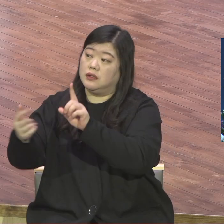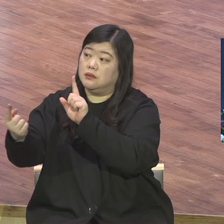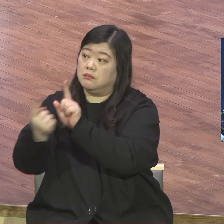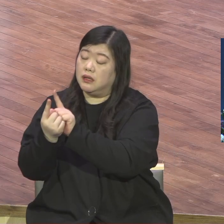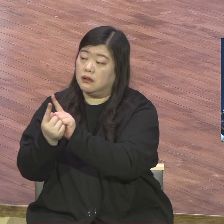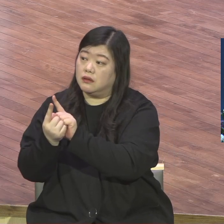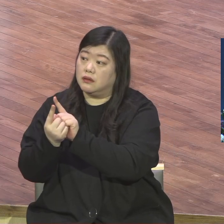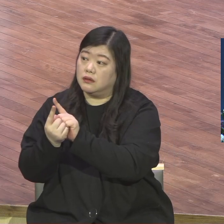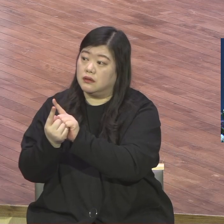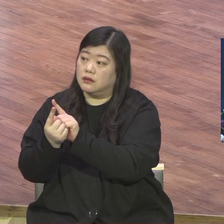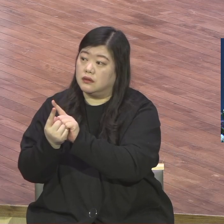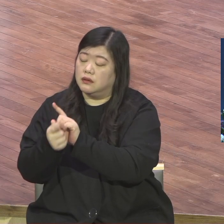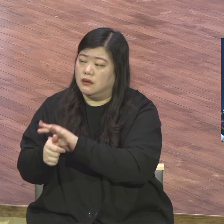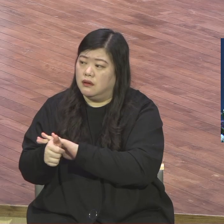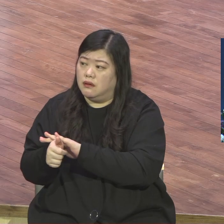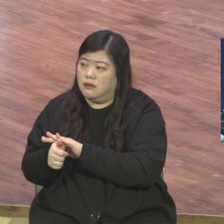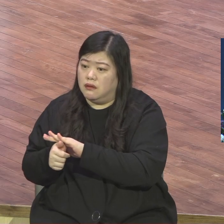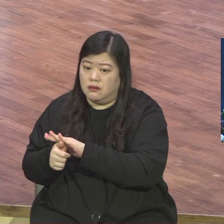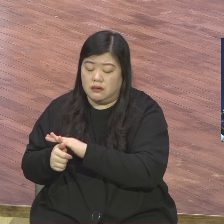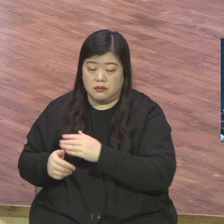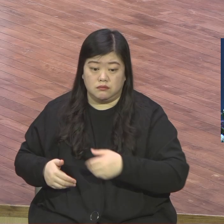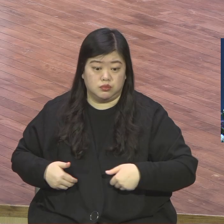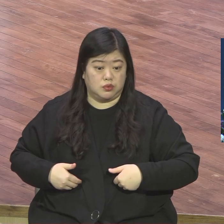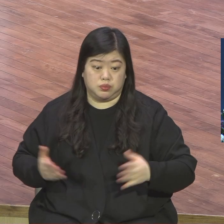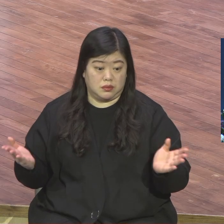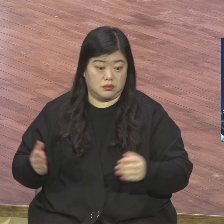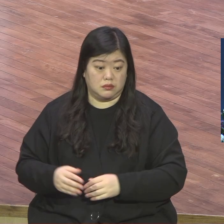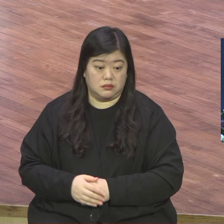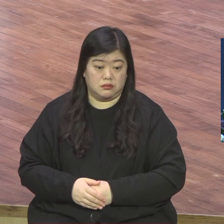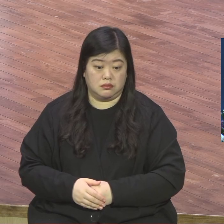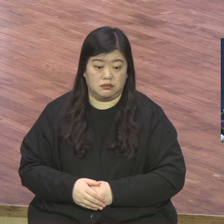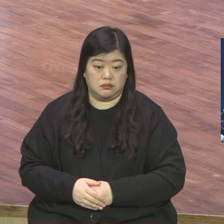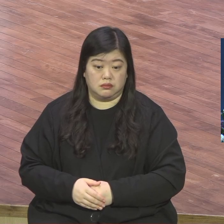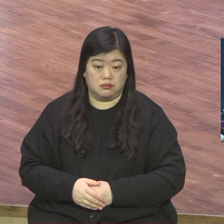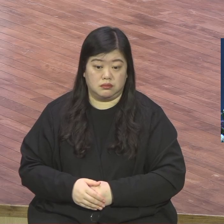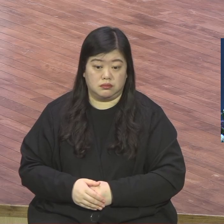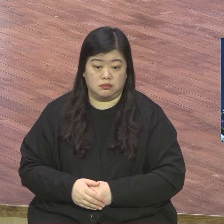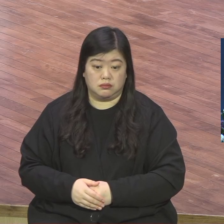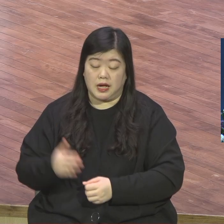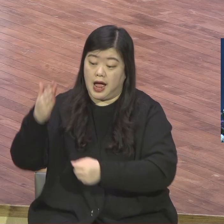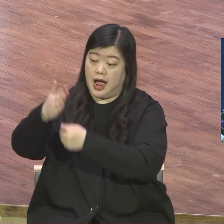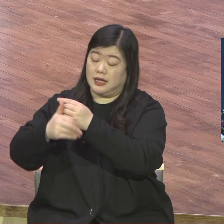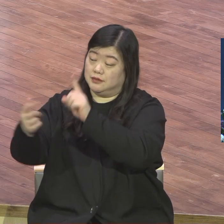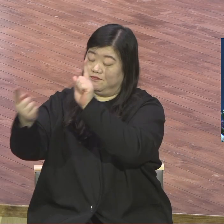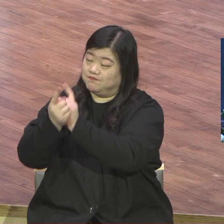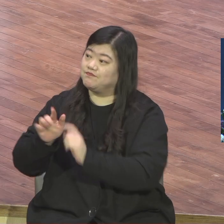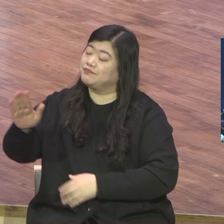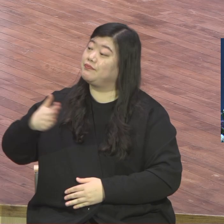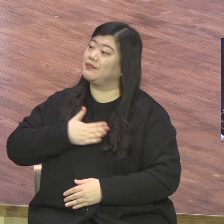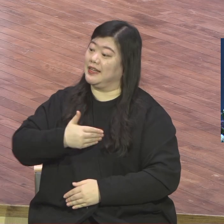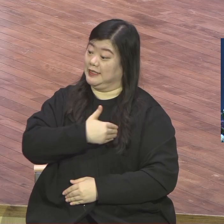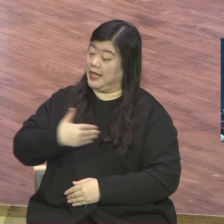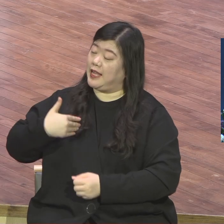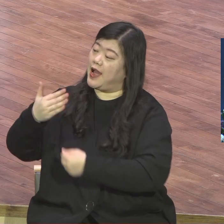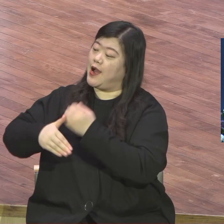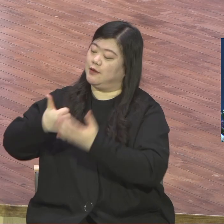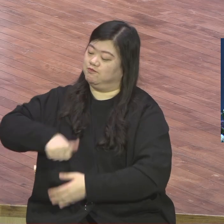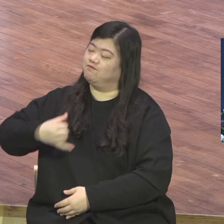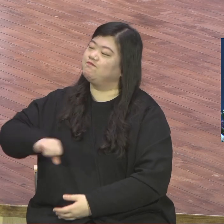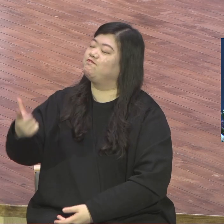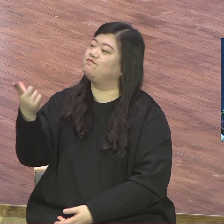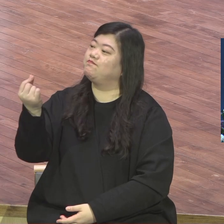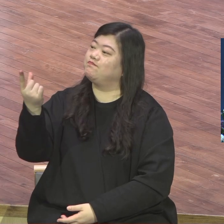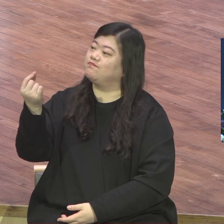있습니다. 이 말은요, 우리에게 하나님 앞에 나아가서 당당히 예배를 드릴 수 있다, 하나님